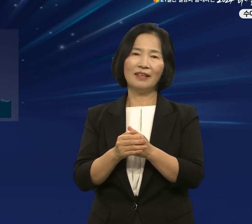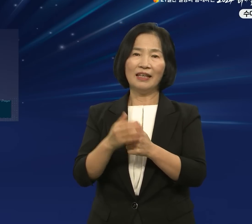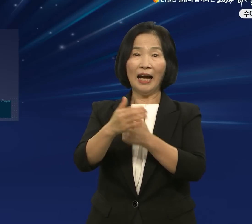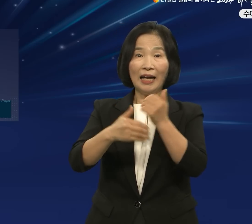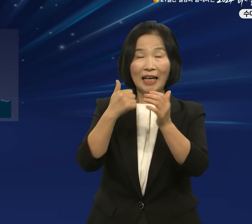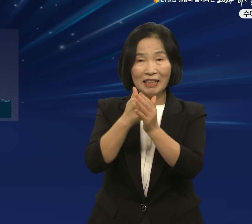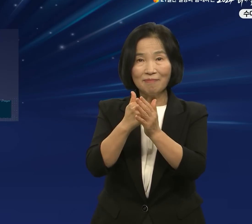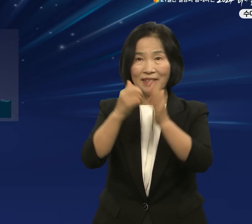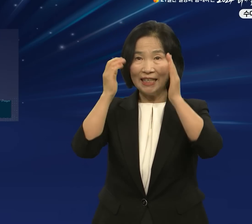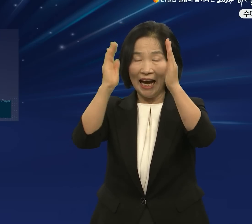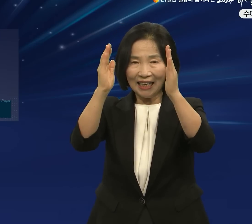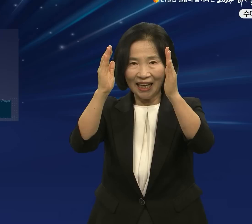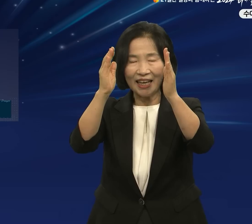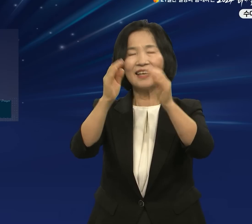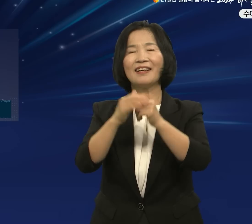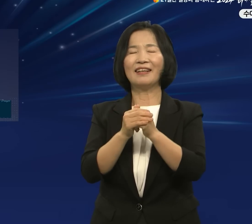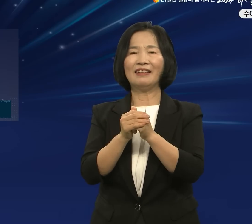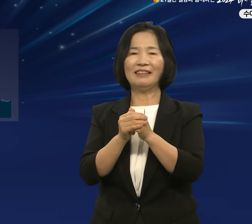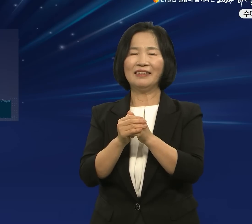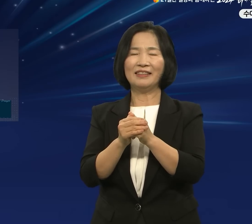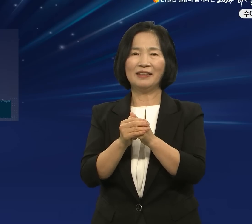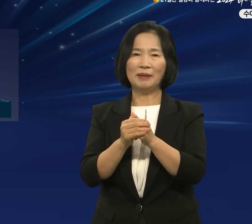걸음으로